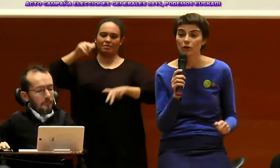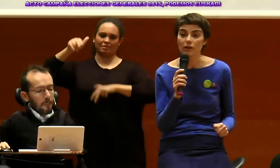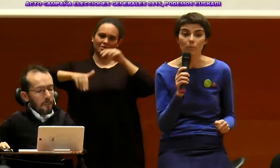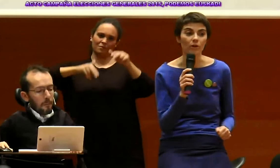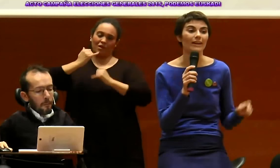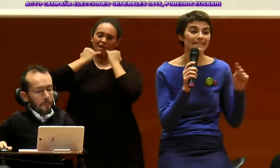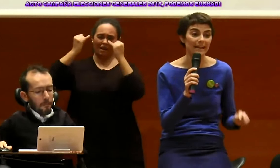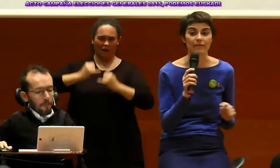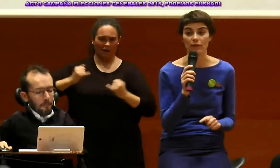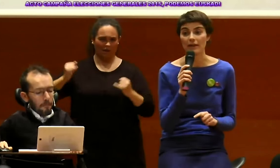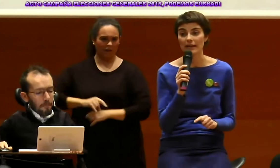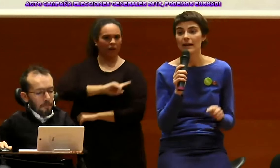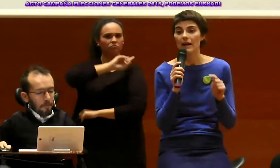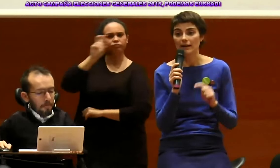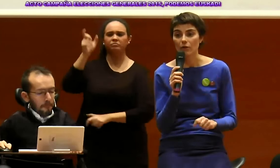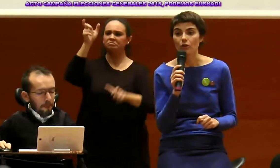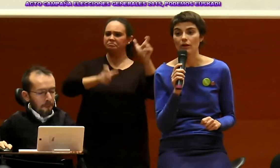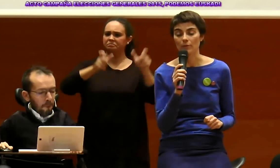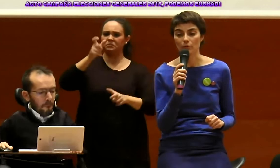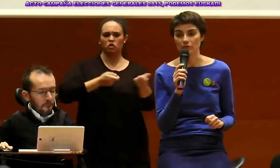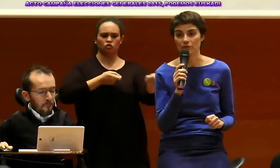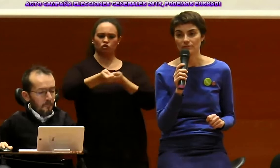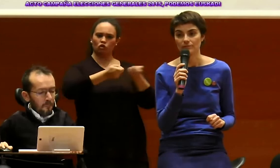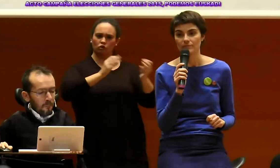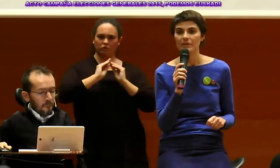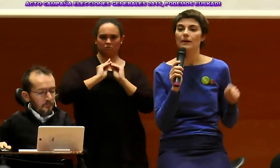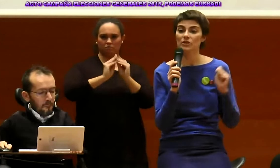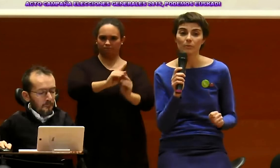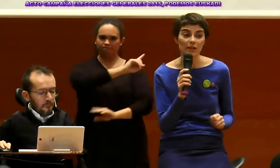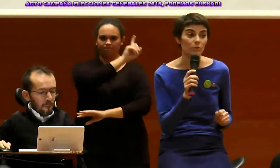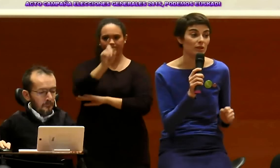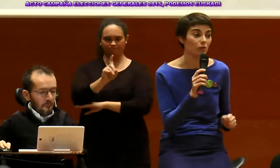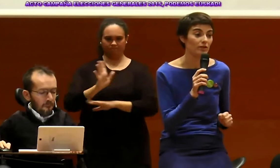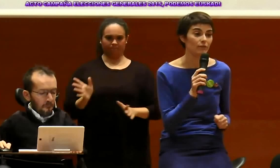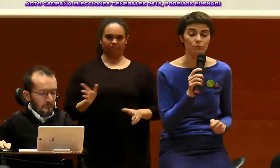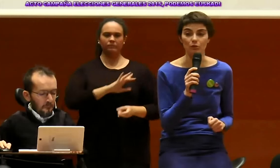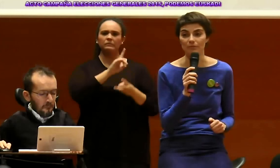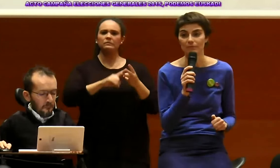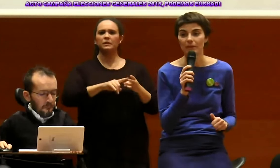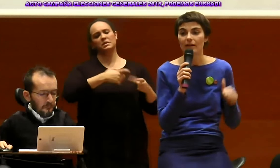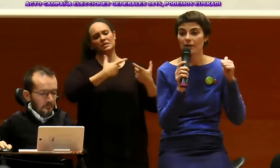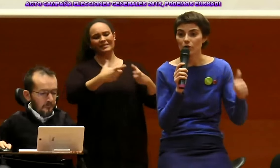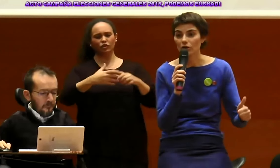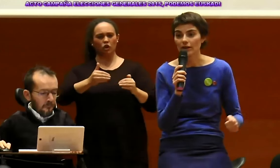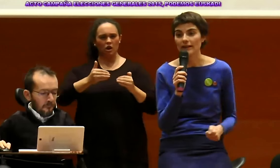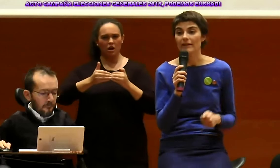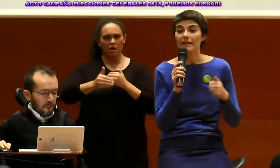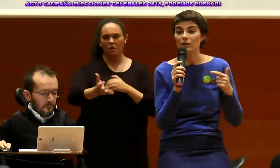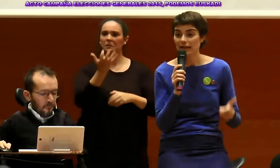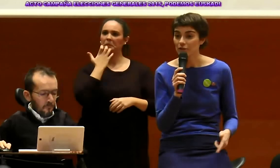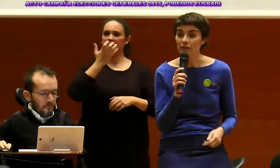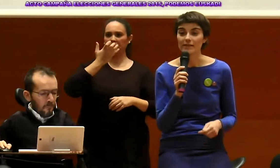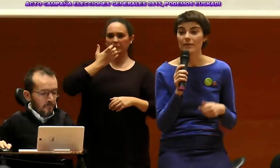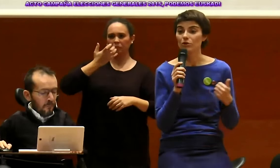acabar con el oligopolio y que sea la ciudadanía la que controle la producción. Vamos a apostar por sectores de futuro, la agroecología,